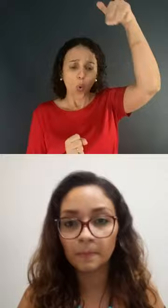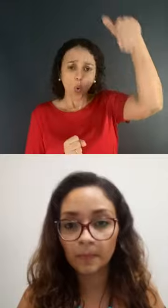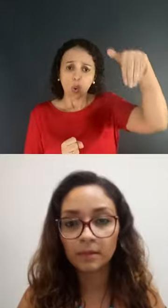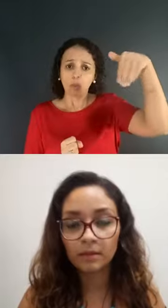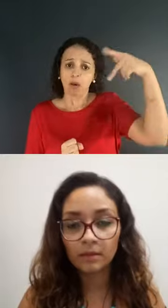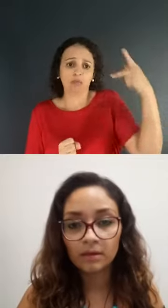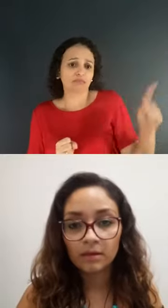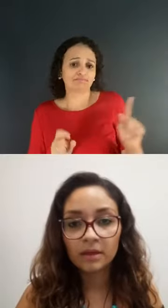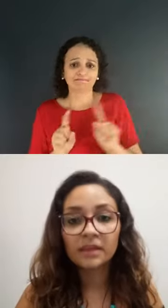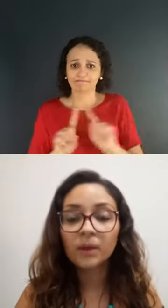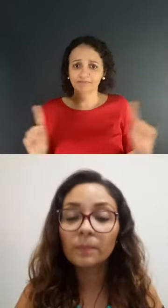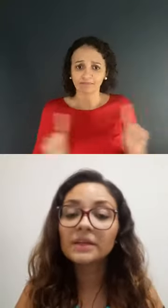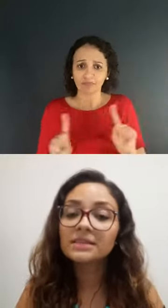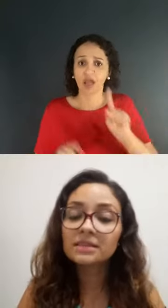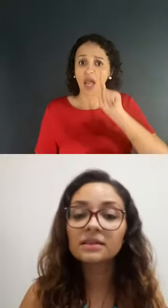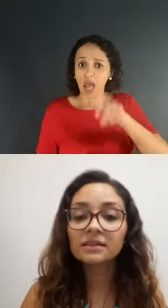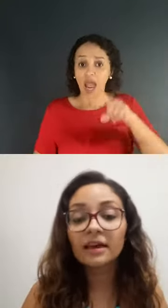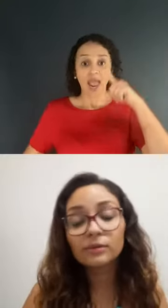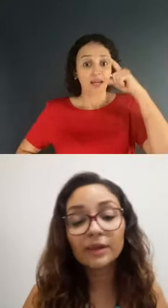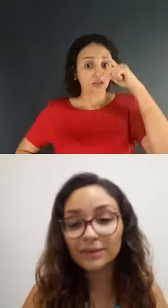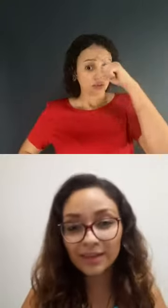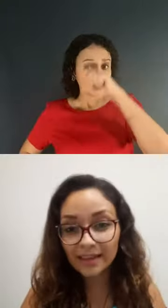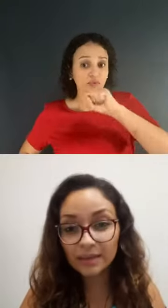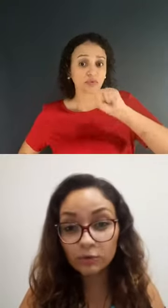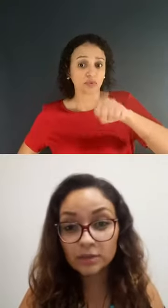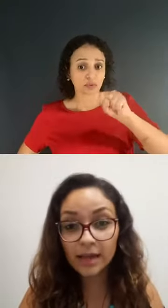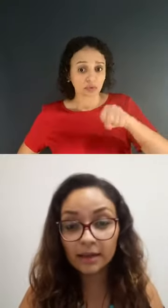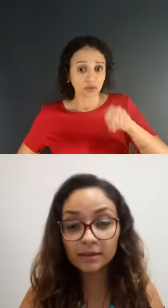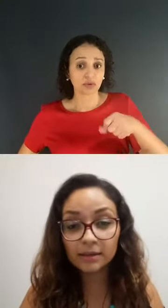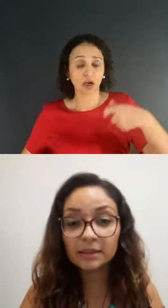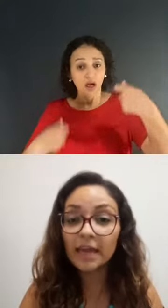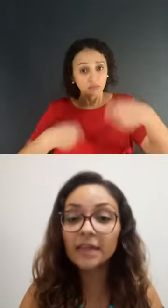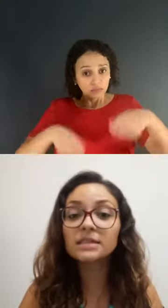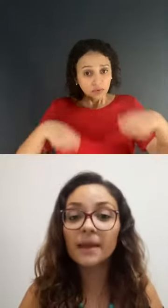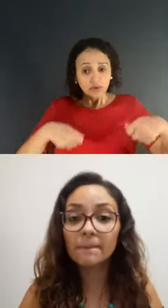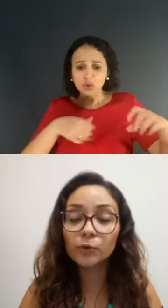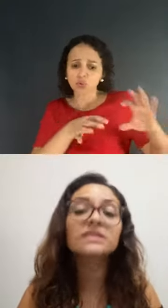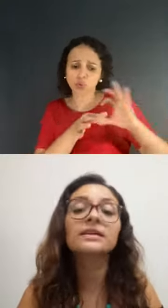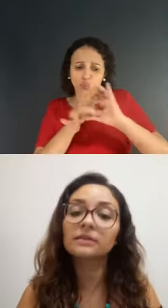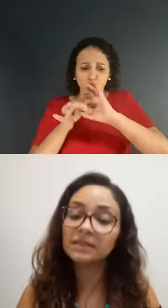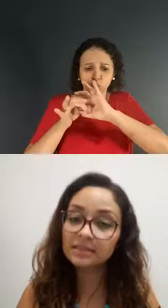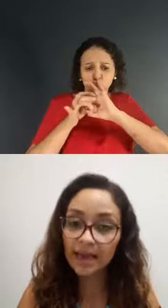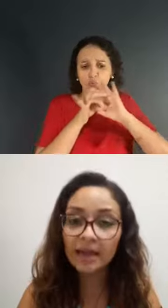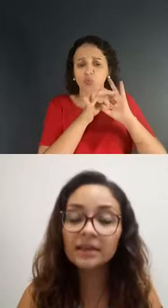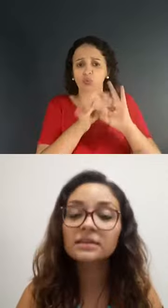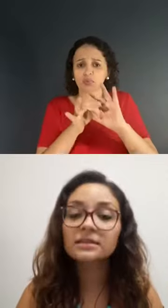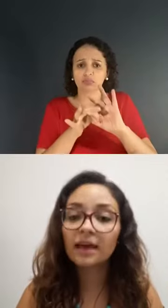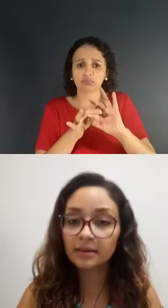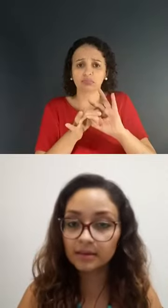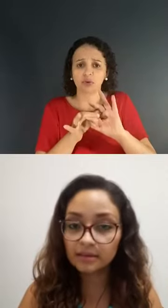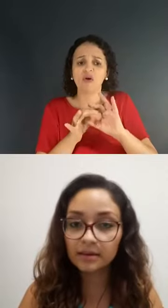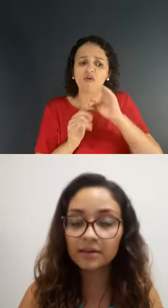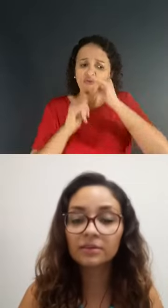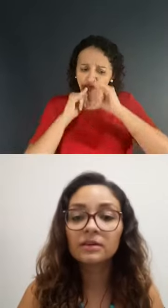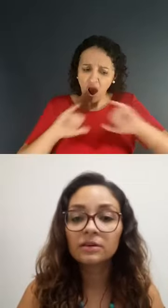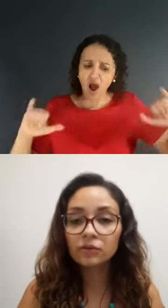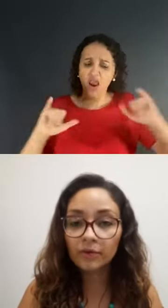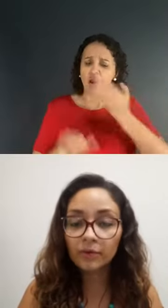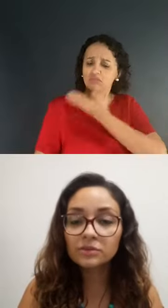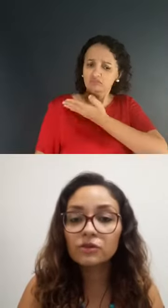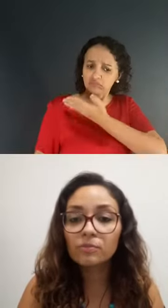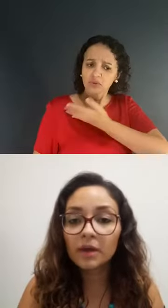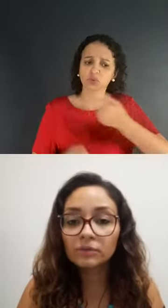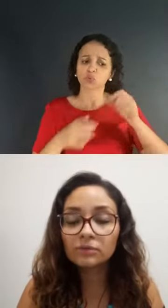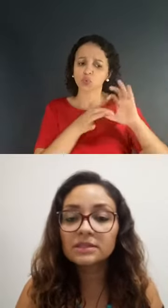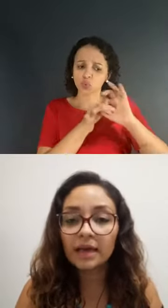sair. Então precisa estar do lado dela e mostrar que ela tem esse apoio, que se ela quiser sair, se ela tiver